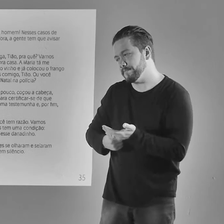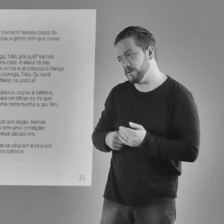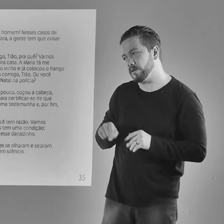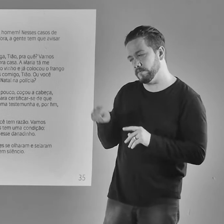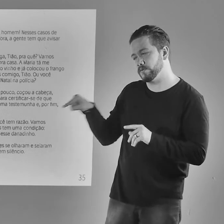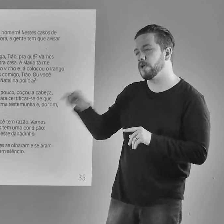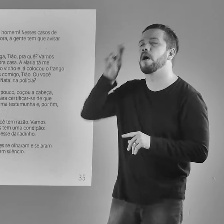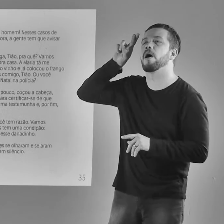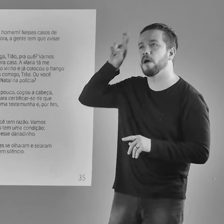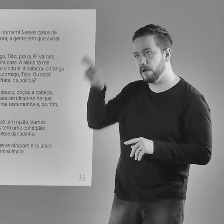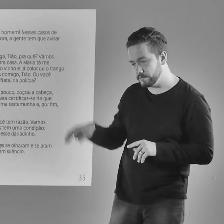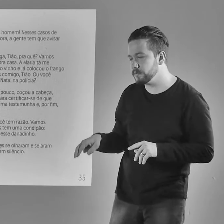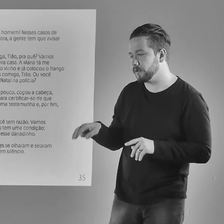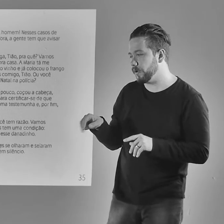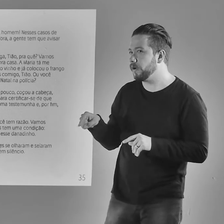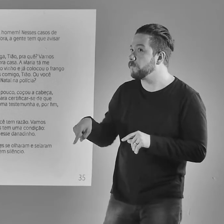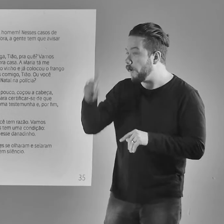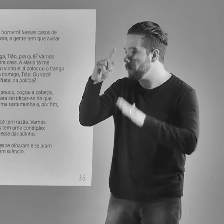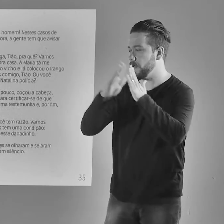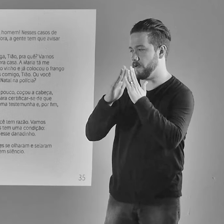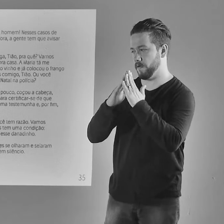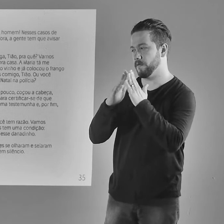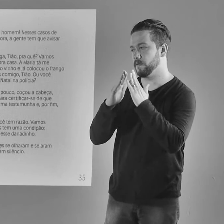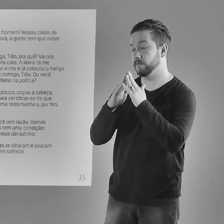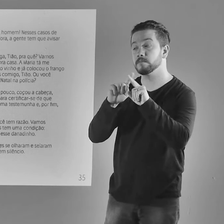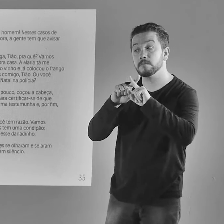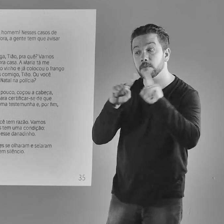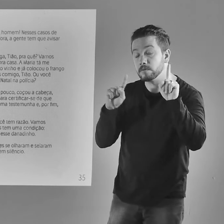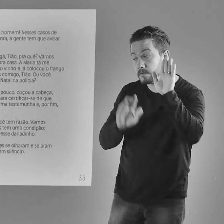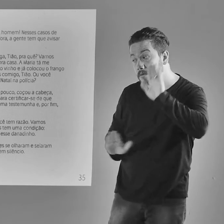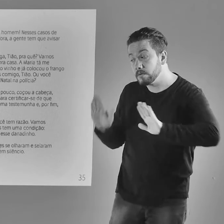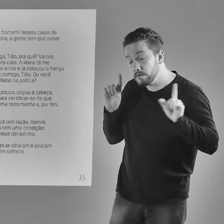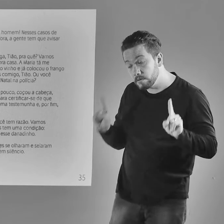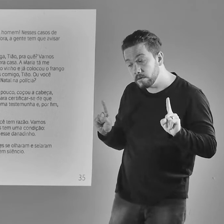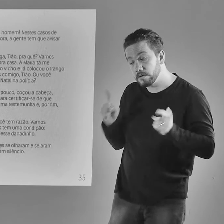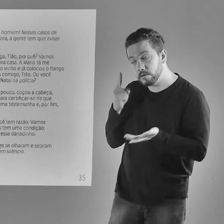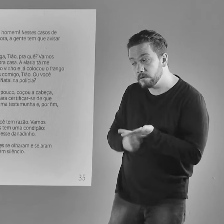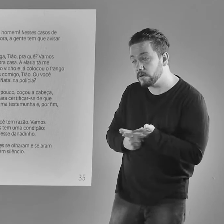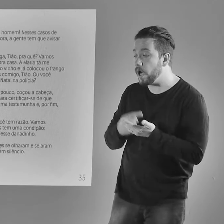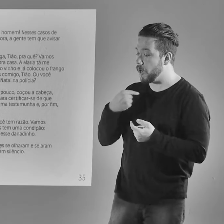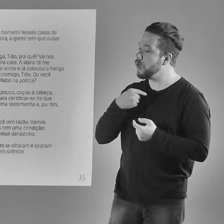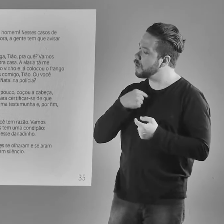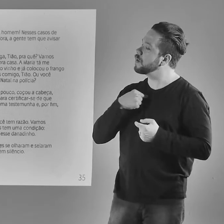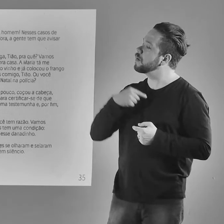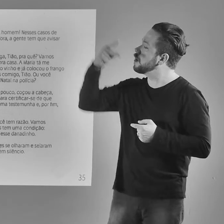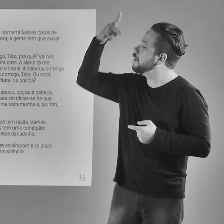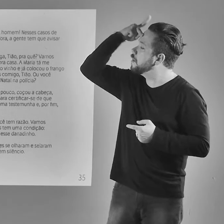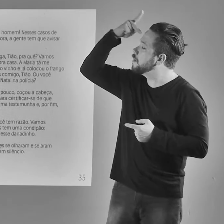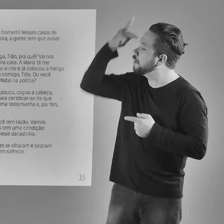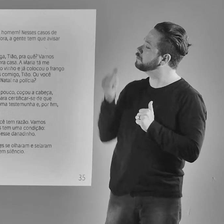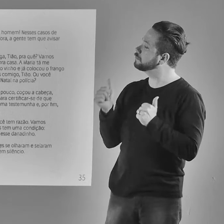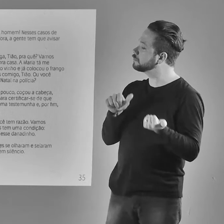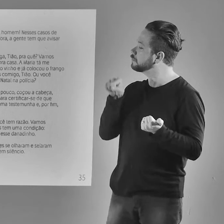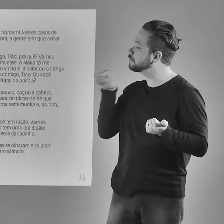você tem razão. Vamos para sua casa, mas com uma condição. Eu quero batizar esse